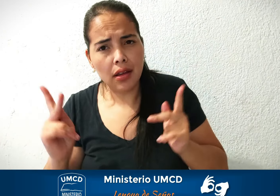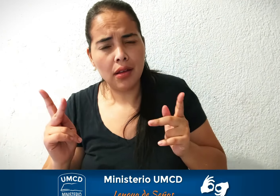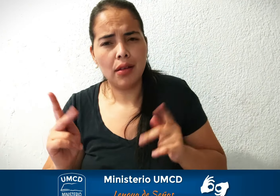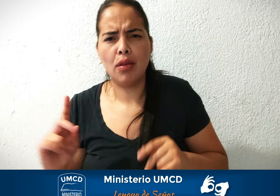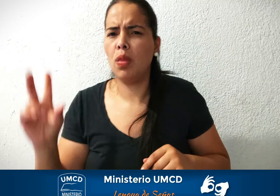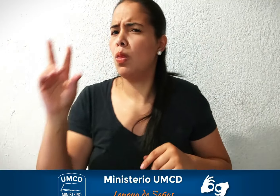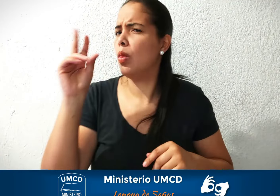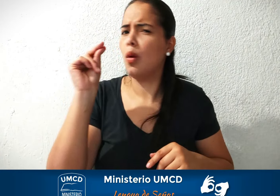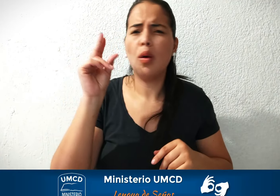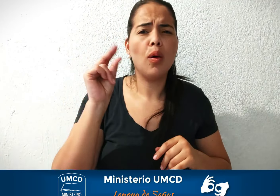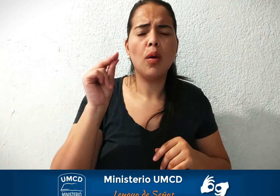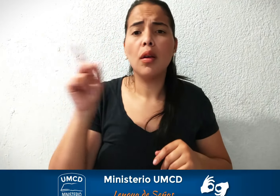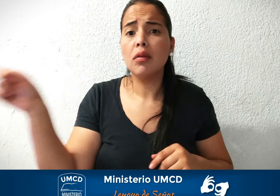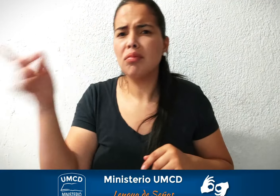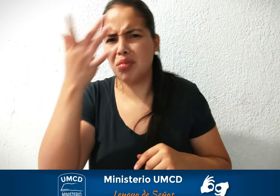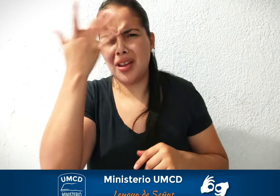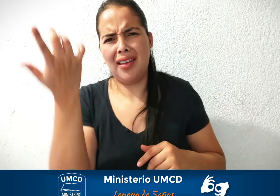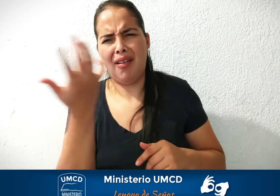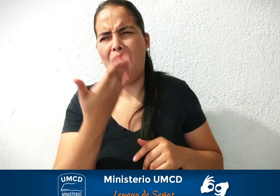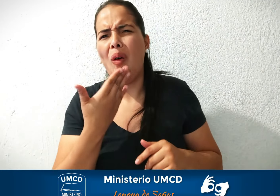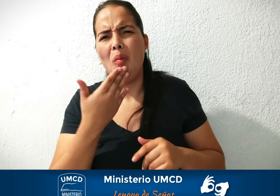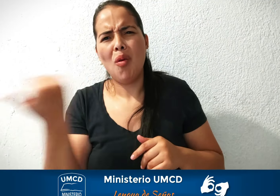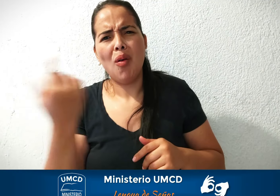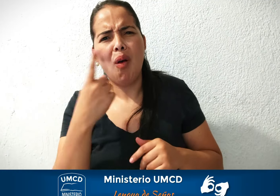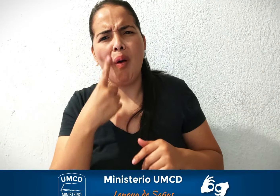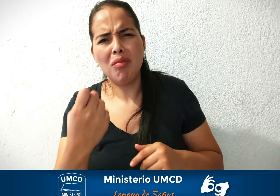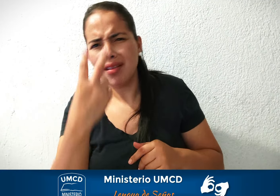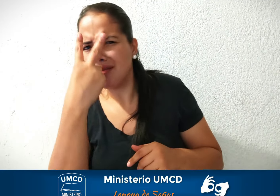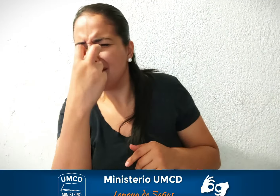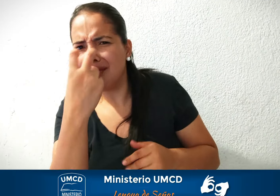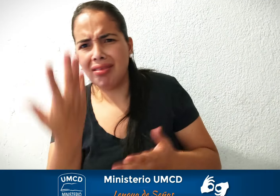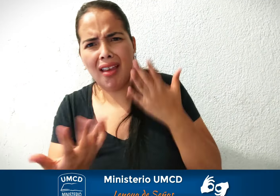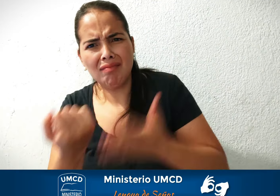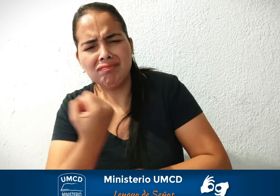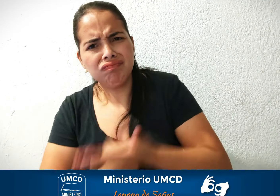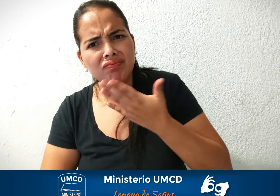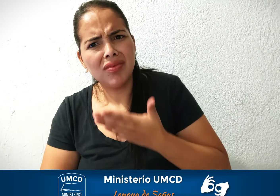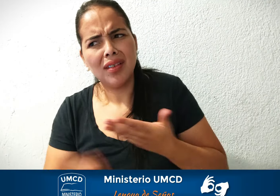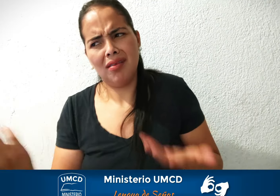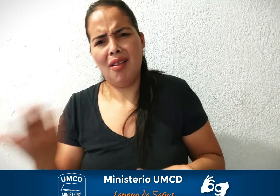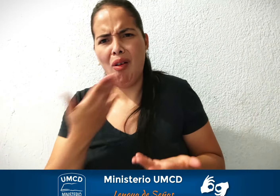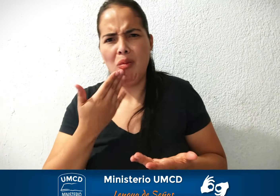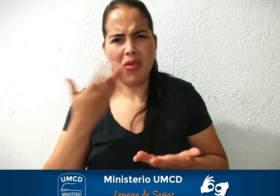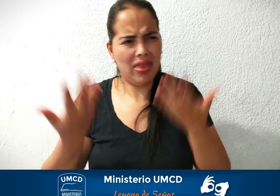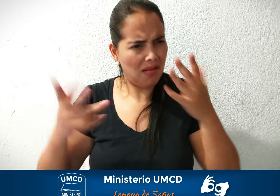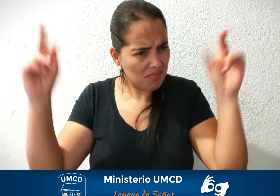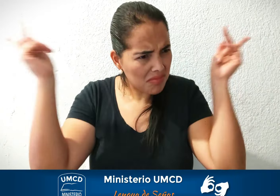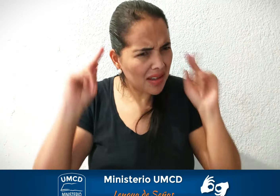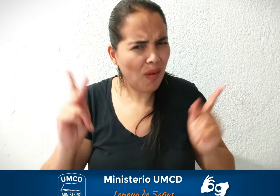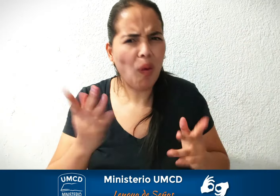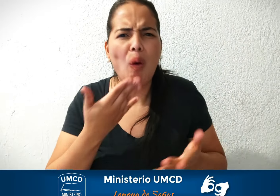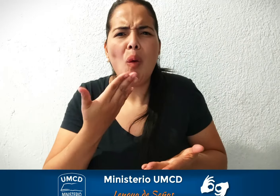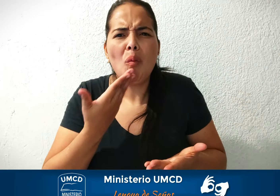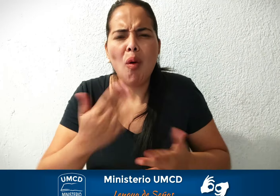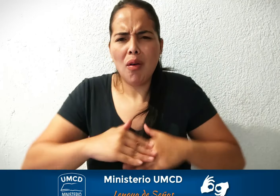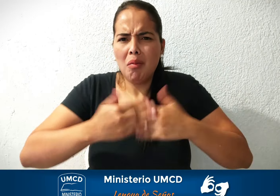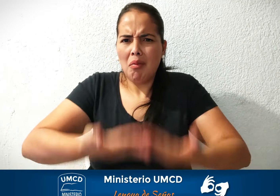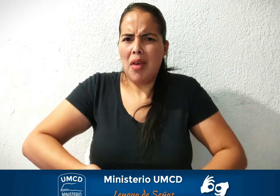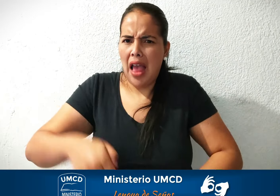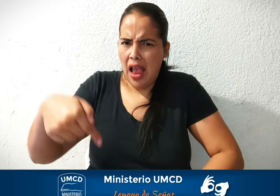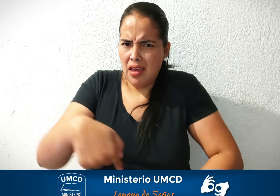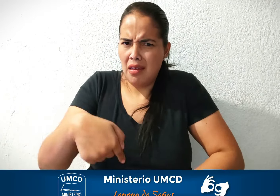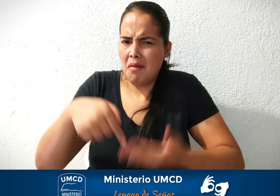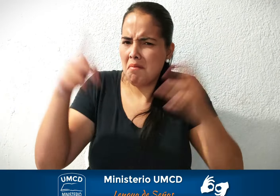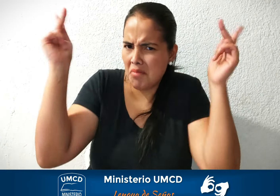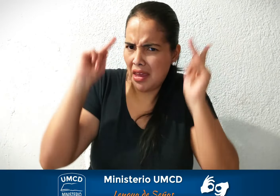hombre fuera ciego desde su nacimiento, porque si no había tenido oportunidad de pecar en su carne,